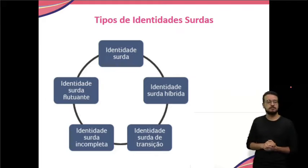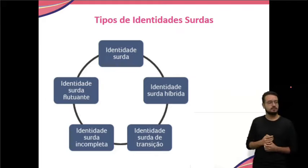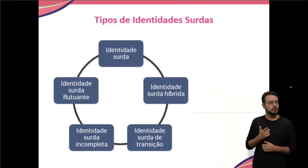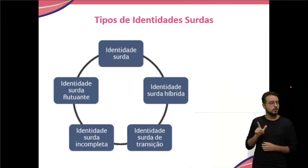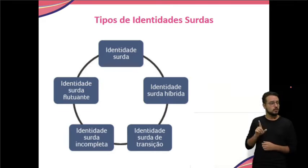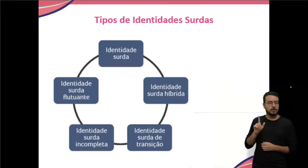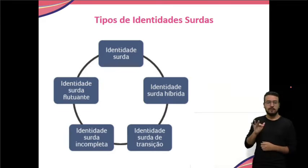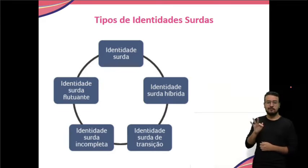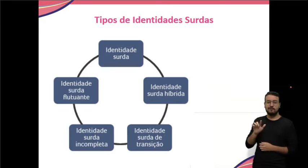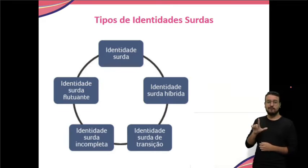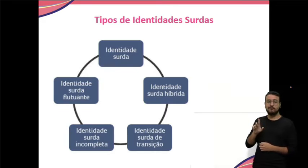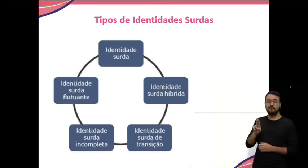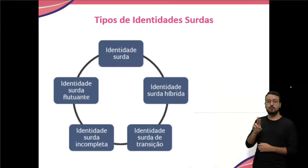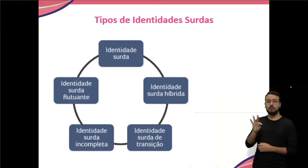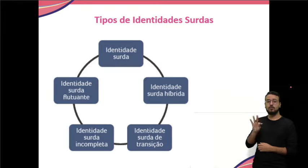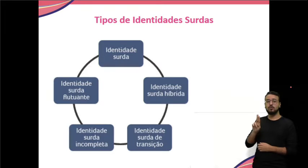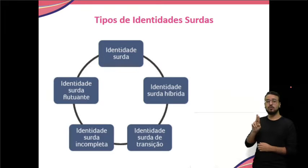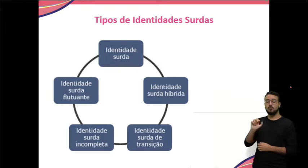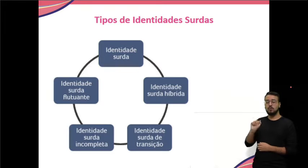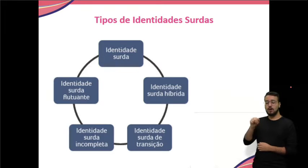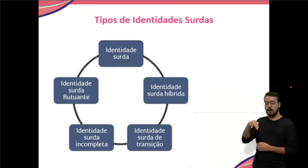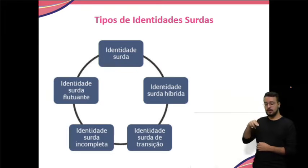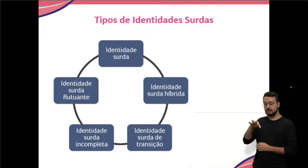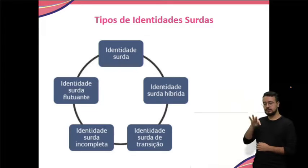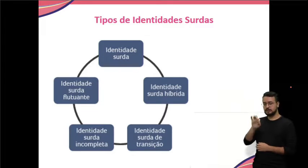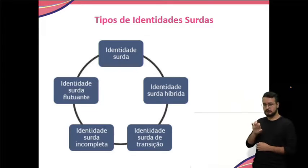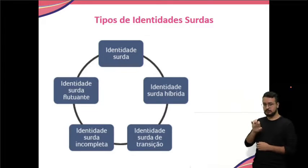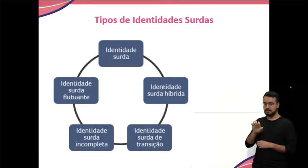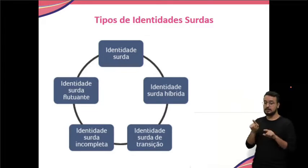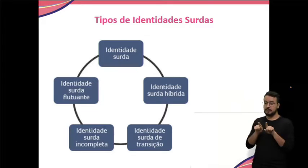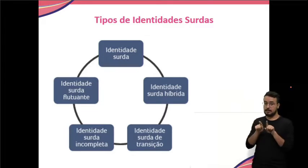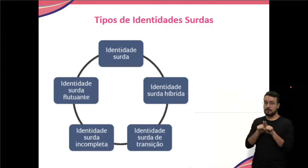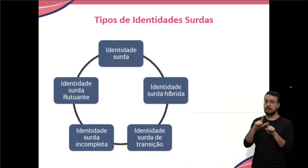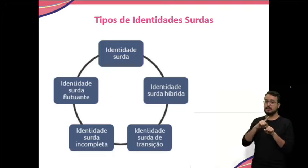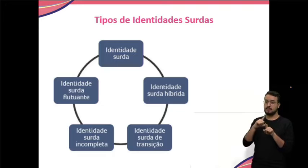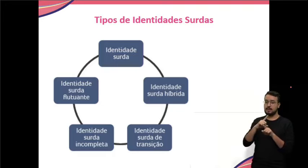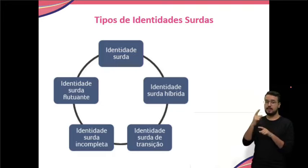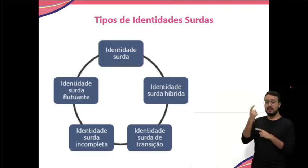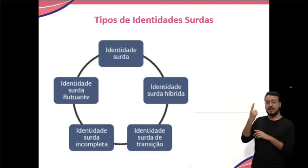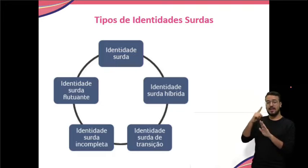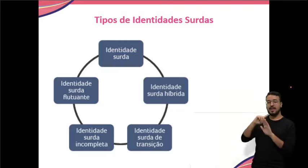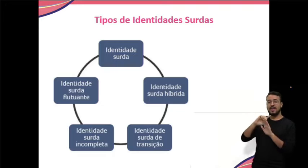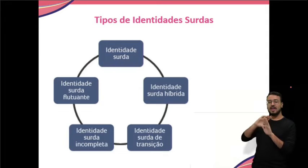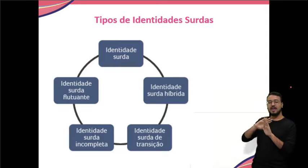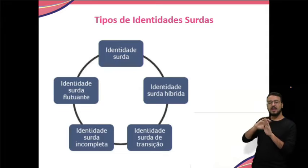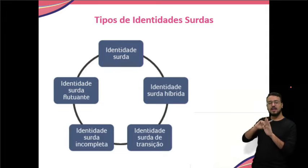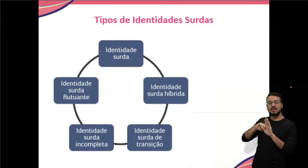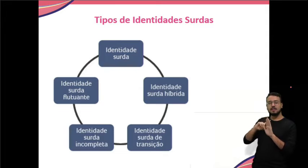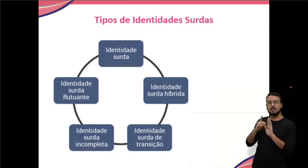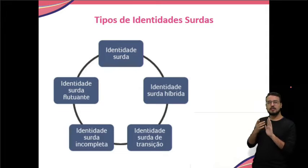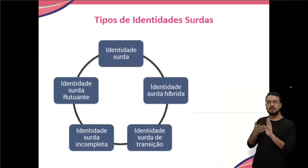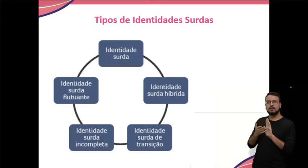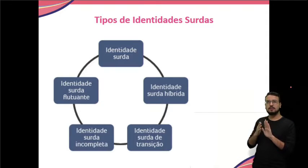flutuante. Também segue uma ideologia ouvintista, mas tem um agravante aqui nessa identidade.